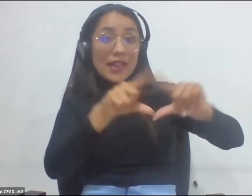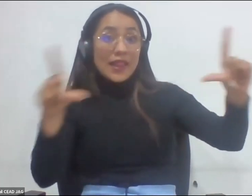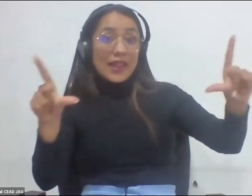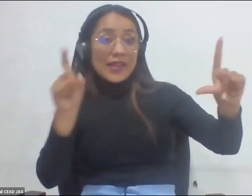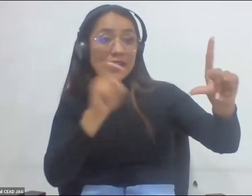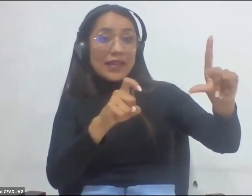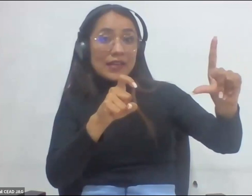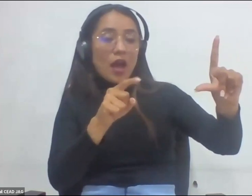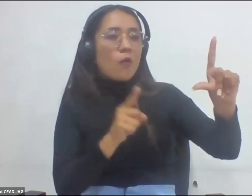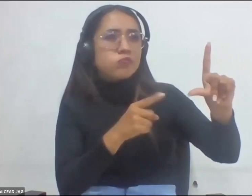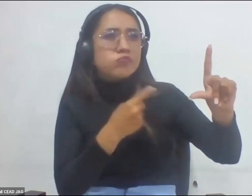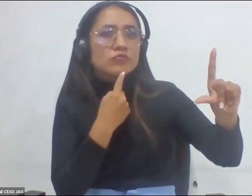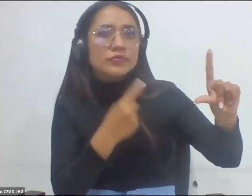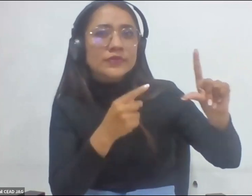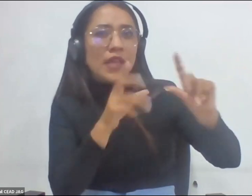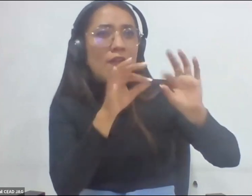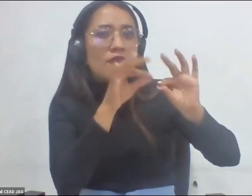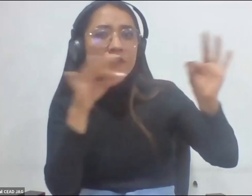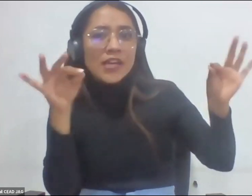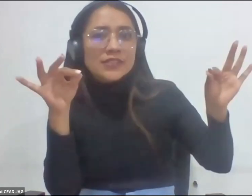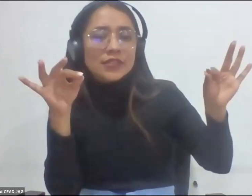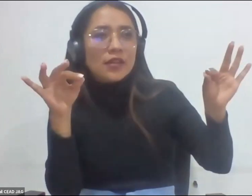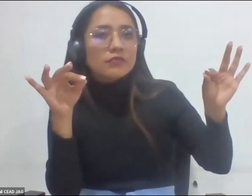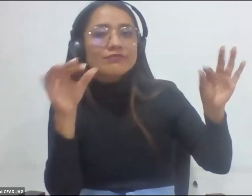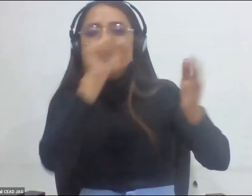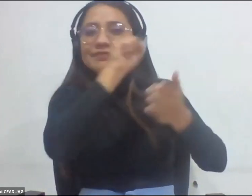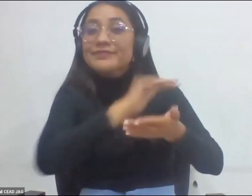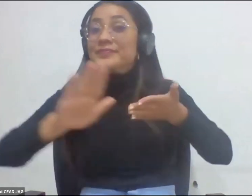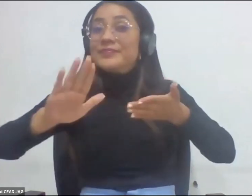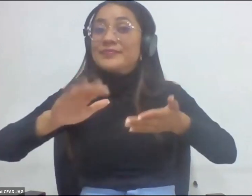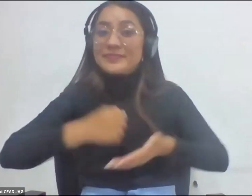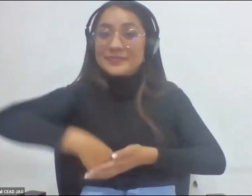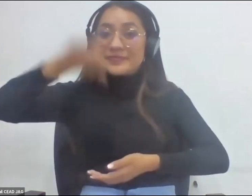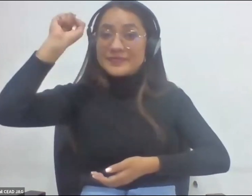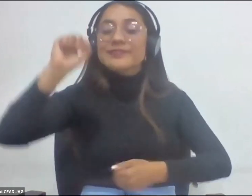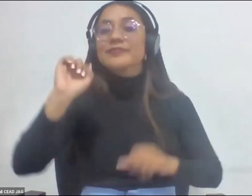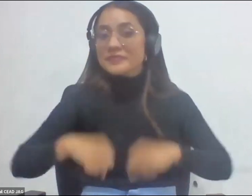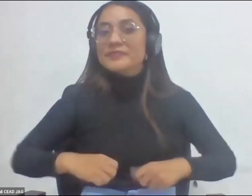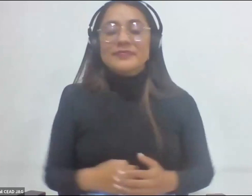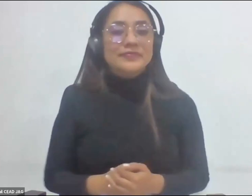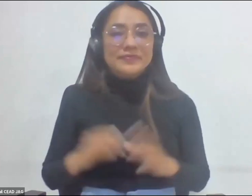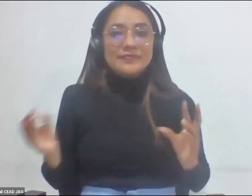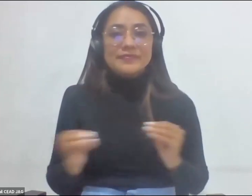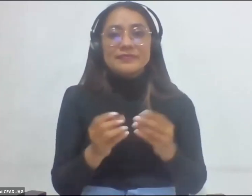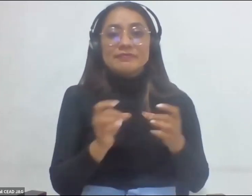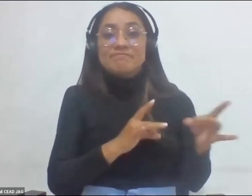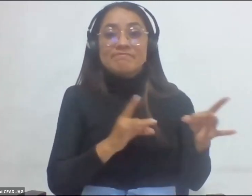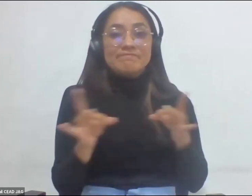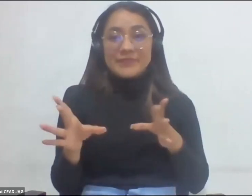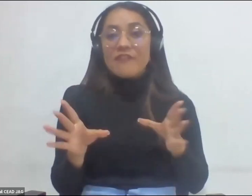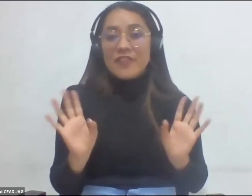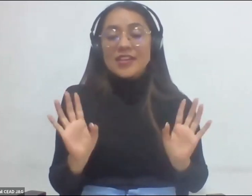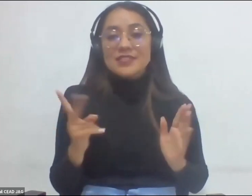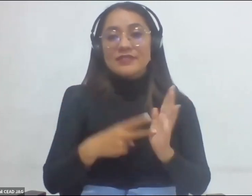nos sale o le sale al aspirante que es beneficiario de la política gratuidad y la respectiva vigencia en este caso